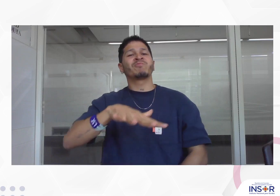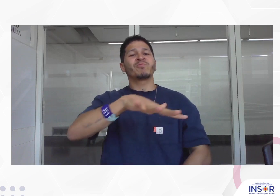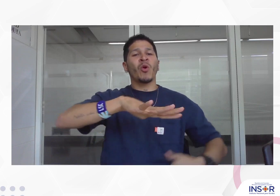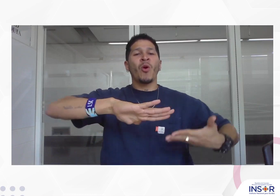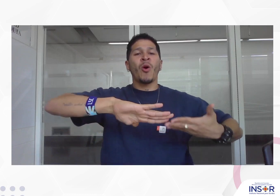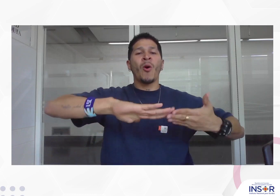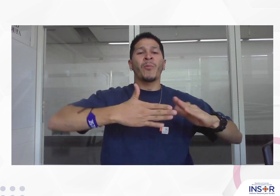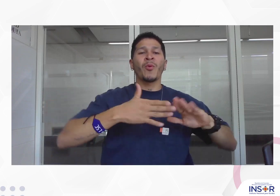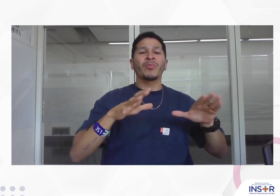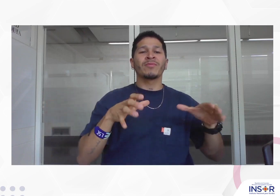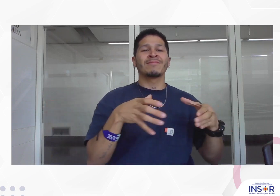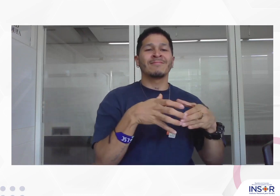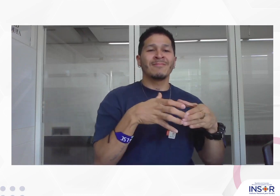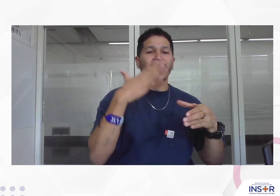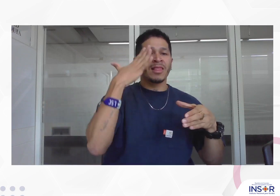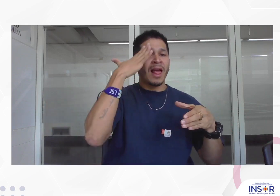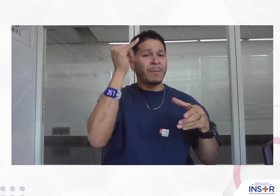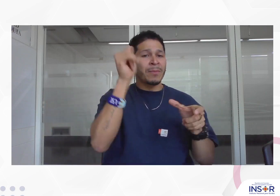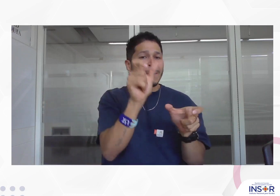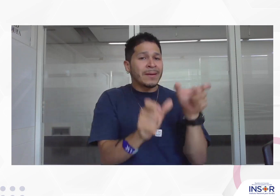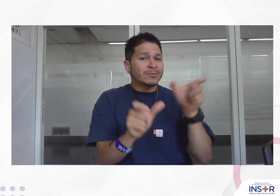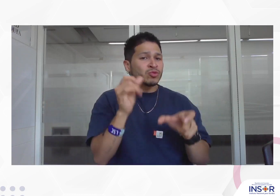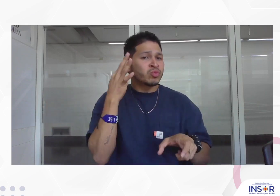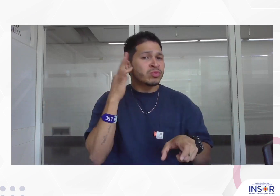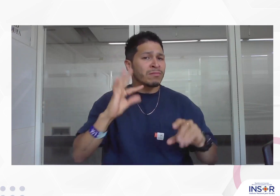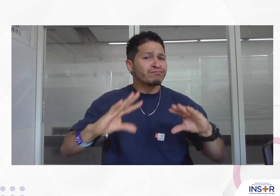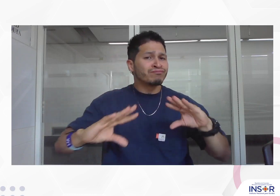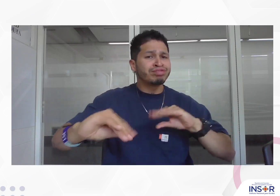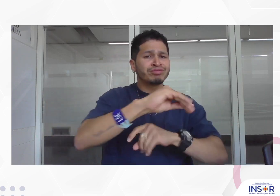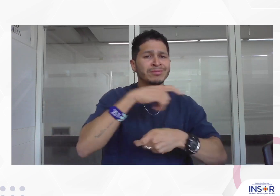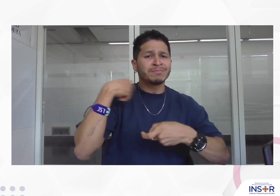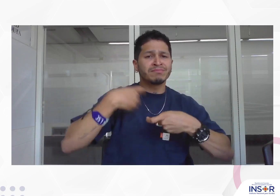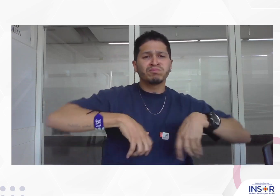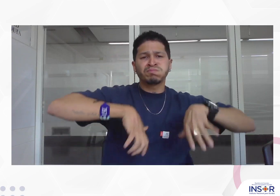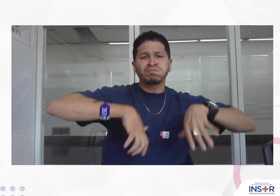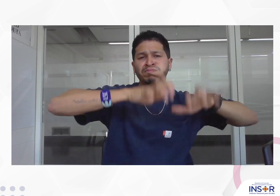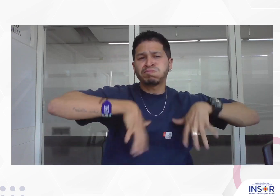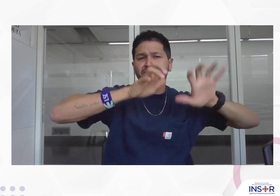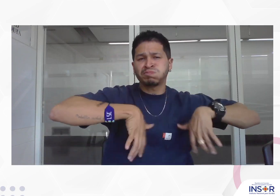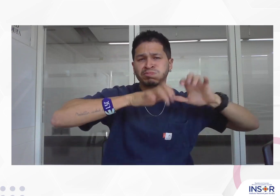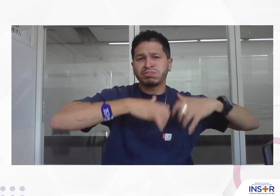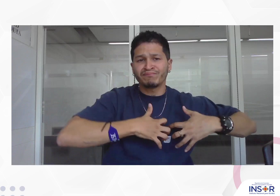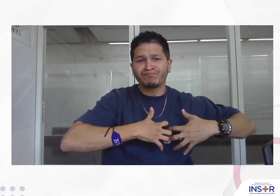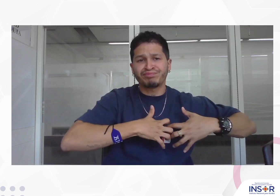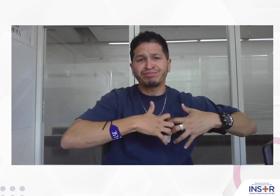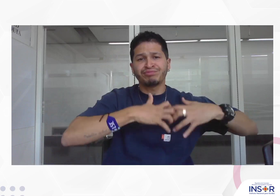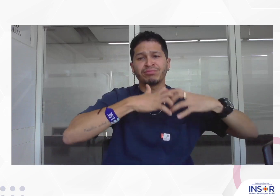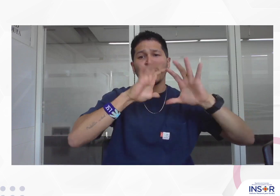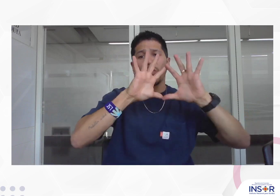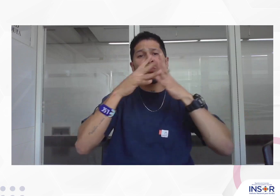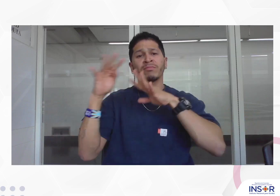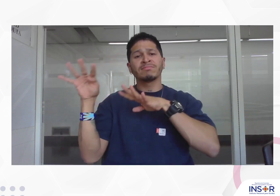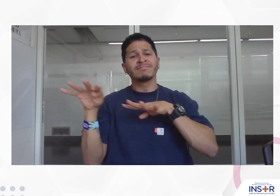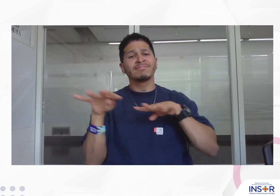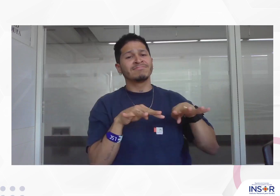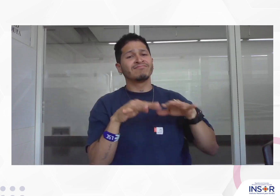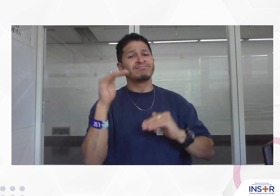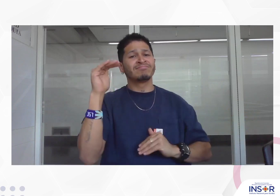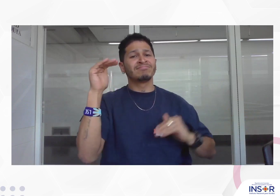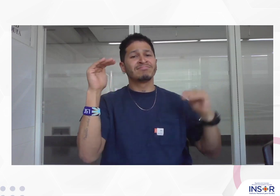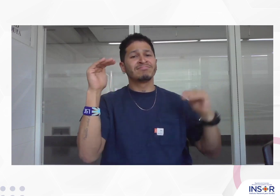la lengua que se impone en estos procesos académicos y las personas oyentes pues han creado sus textos y